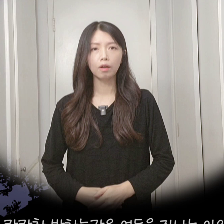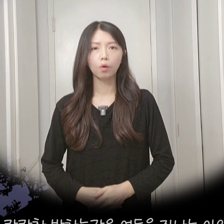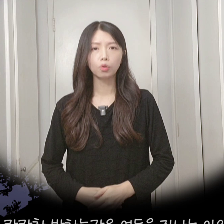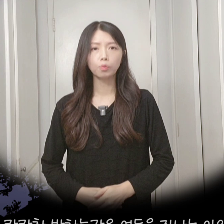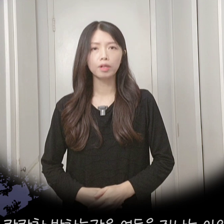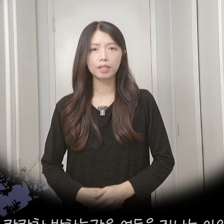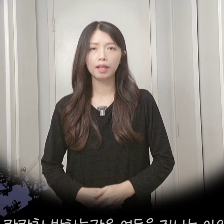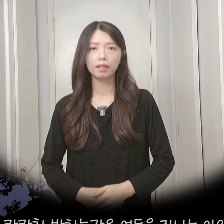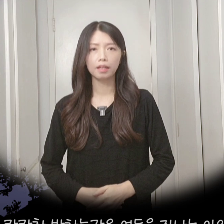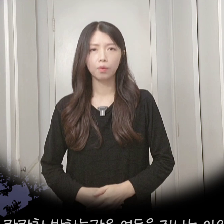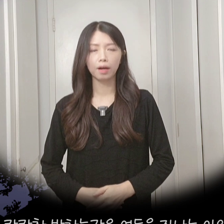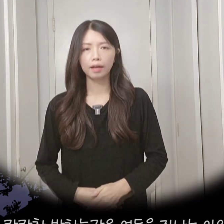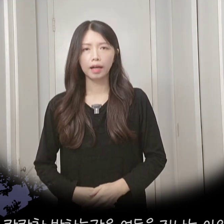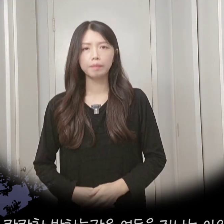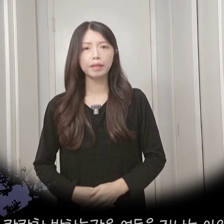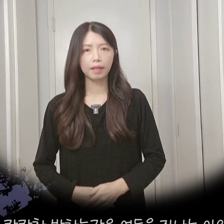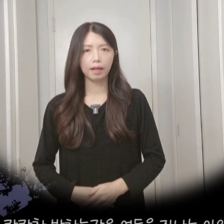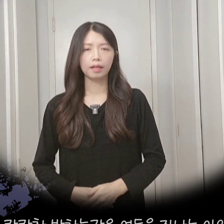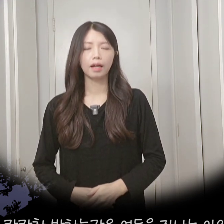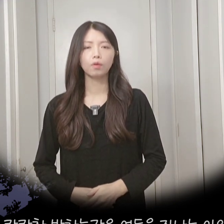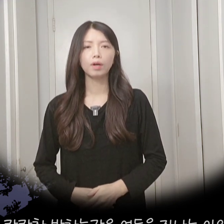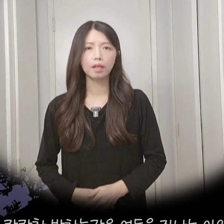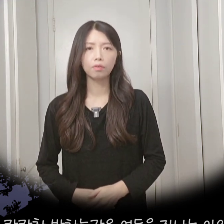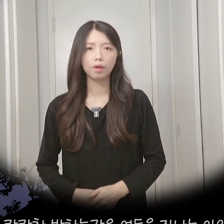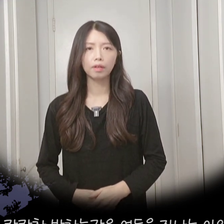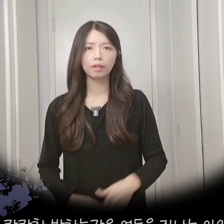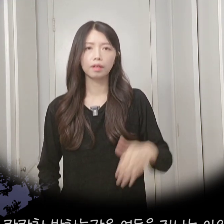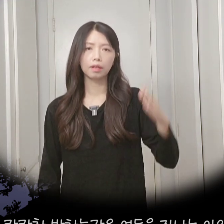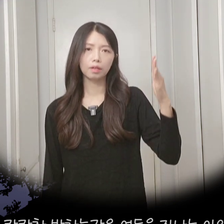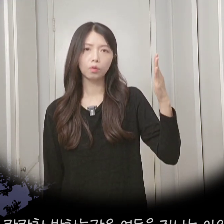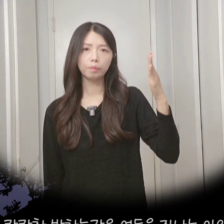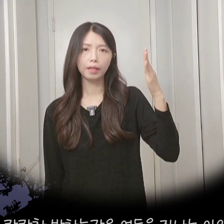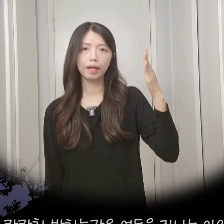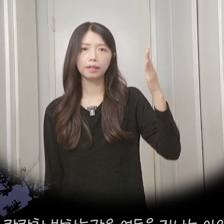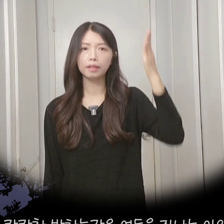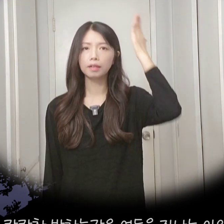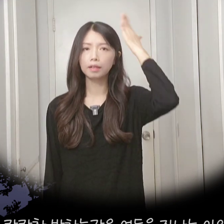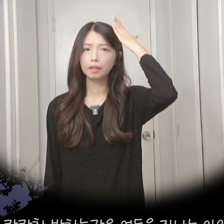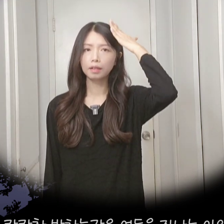같은 어둠을 지나는 이와 까맣다라고 한 뜻의 수어는